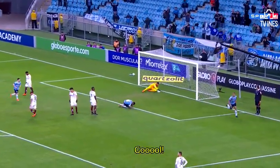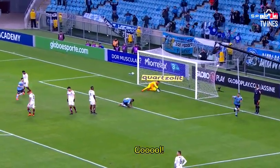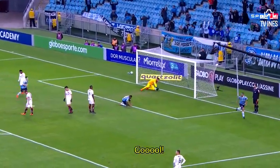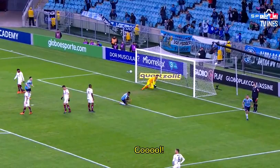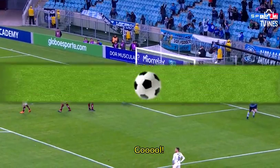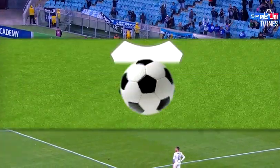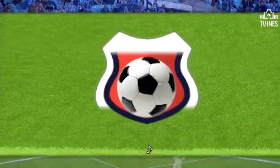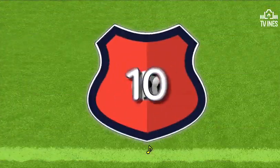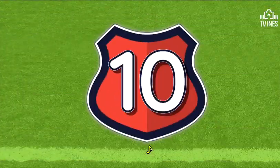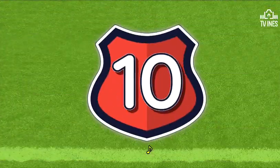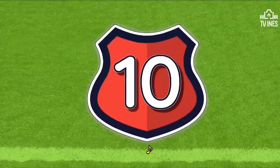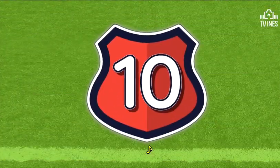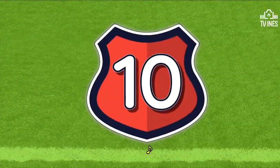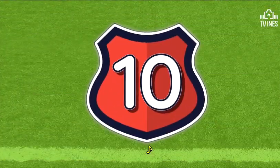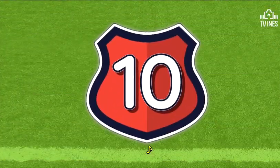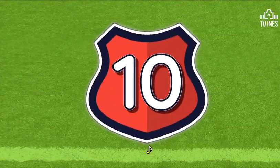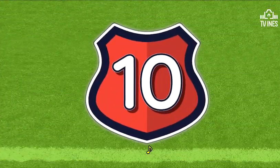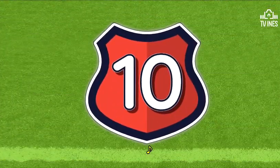Gol!